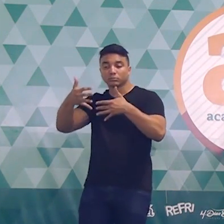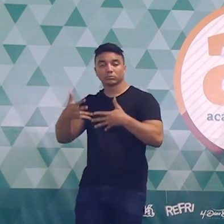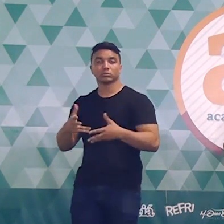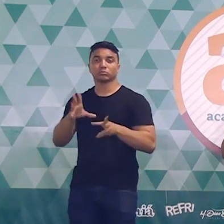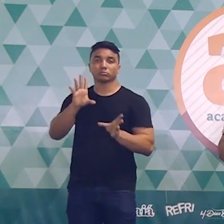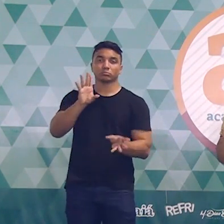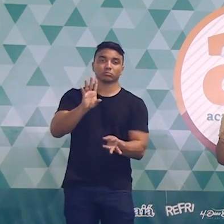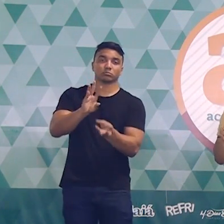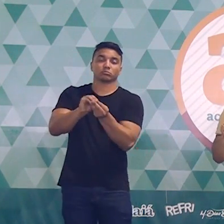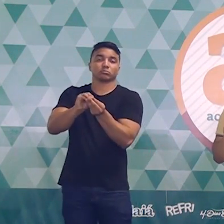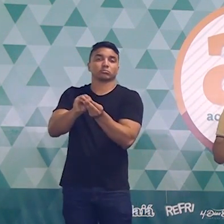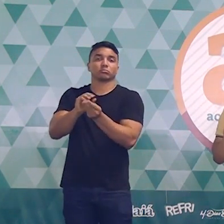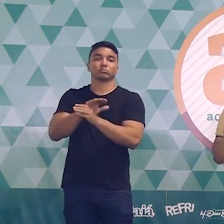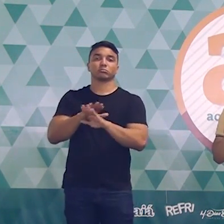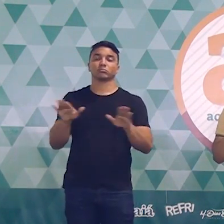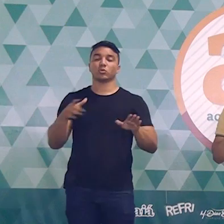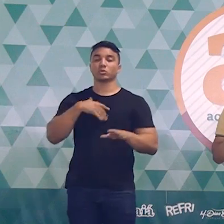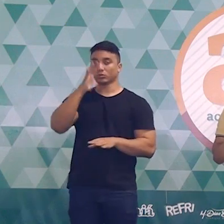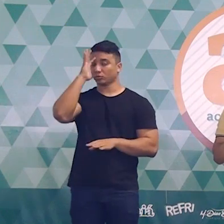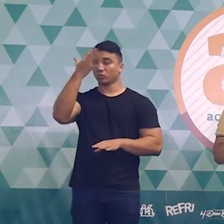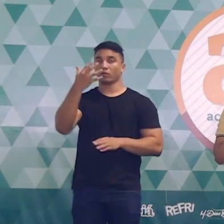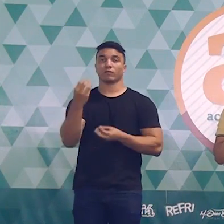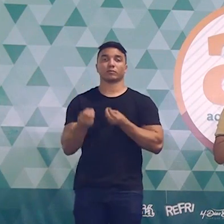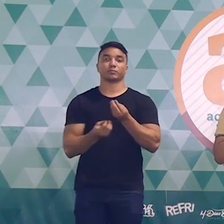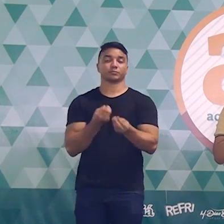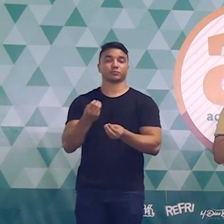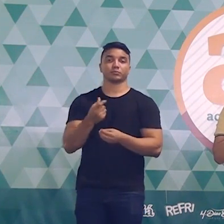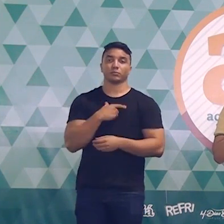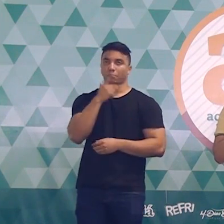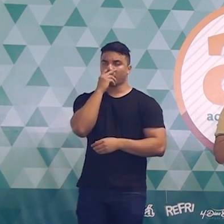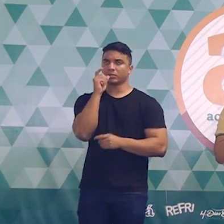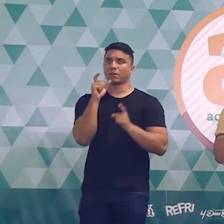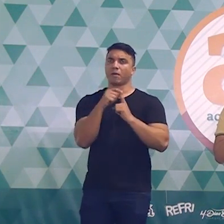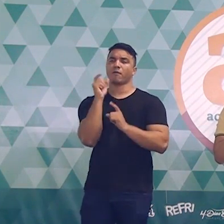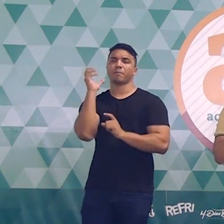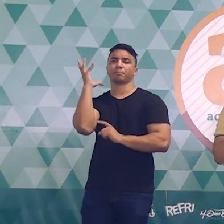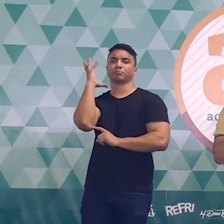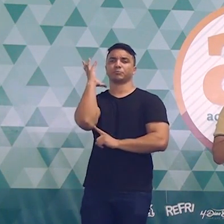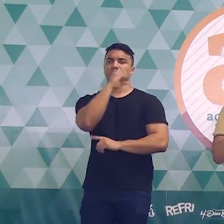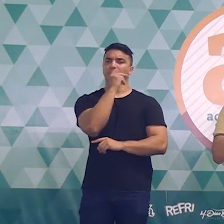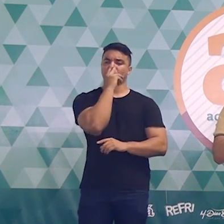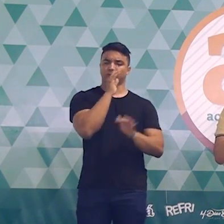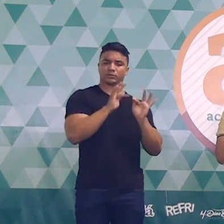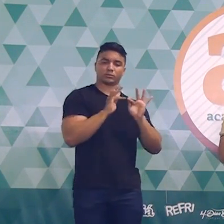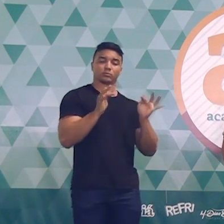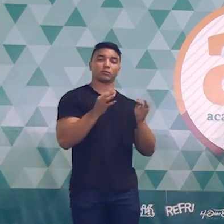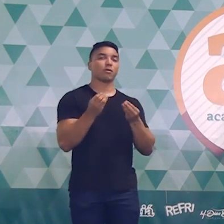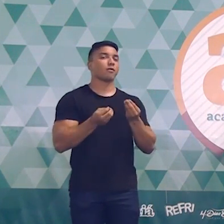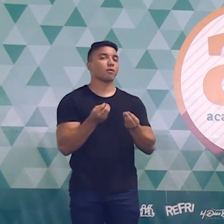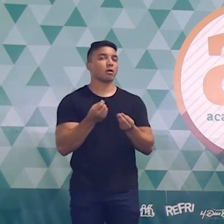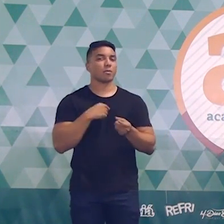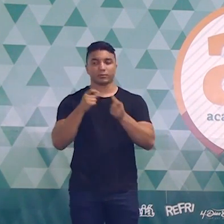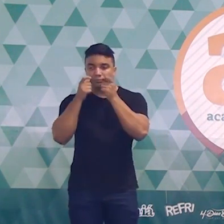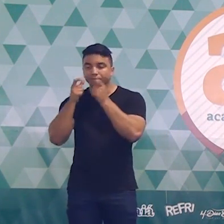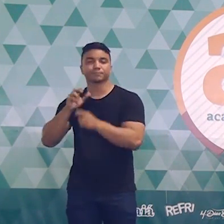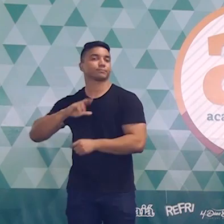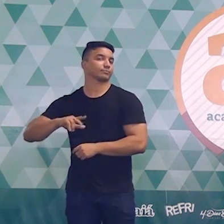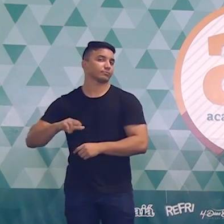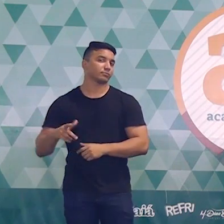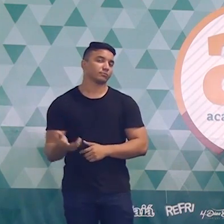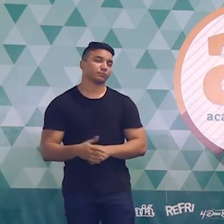repertório e oferece uma solução. Agora, se é com palavra bonita ou se é de maneira simples, isso não interessa não.